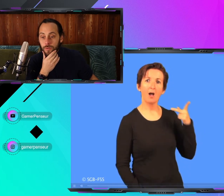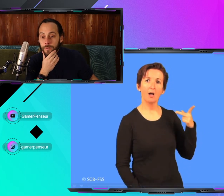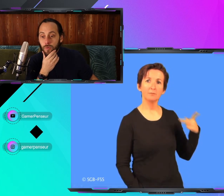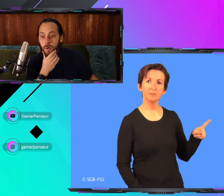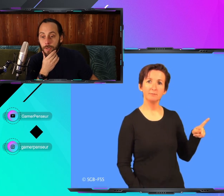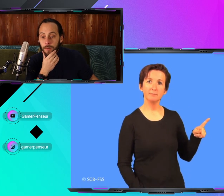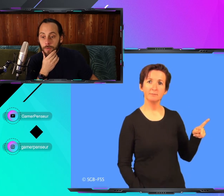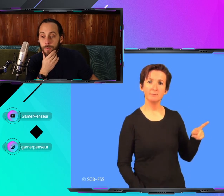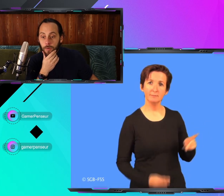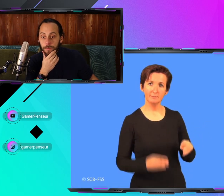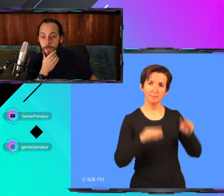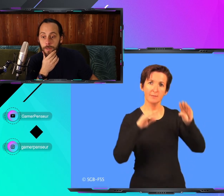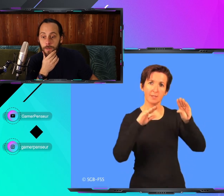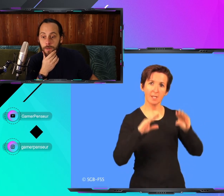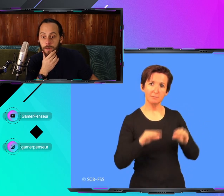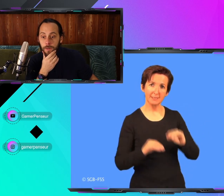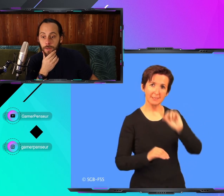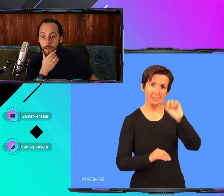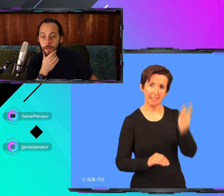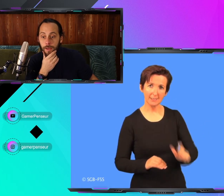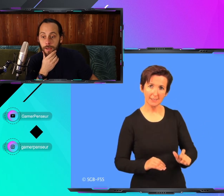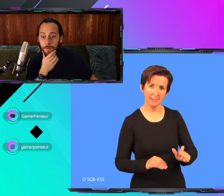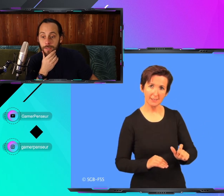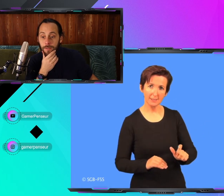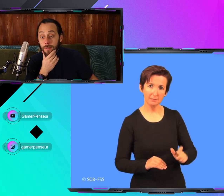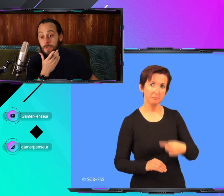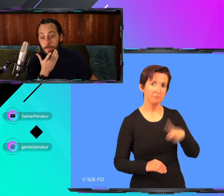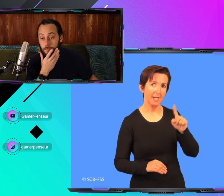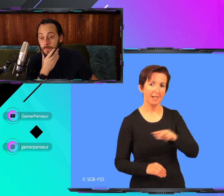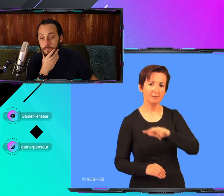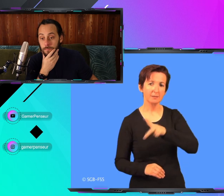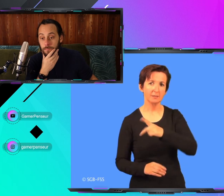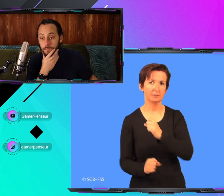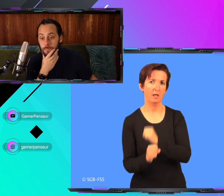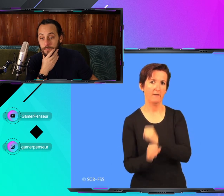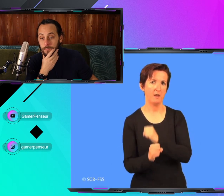Alors, j'ai fait le E après, mais parents pi. Habite Italie.